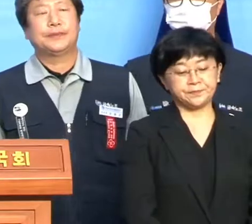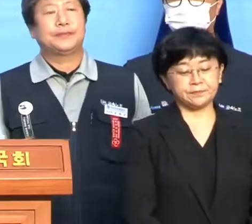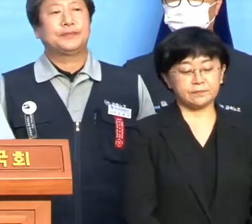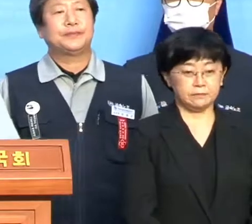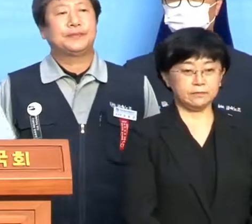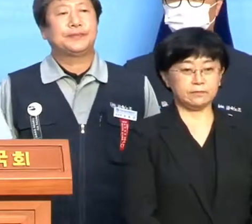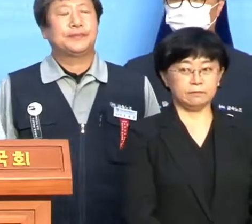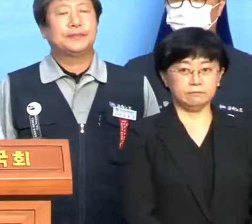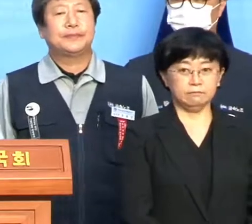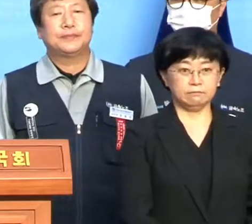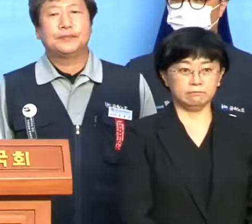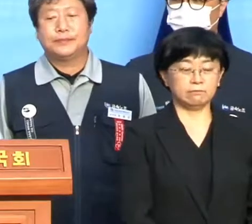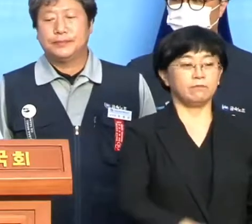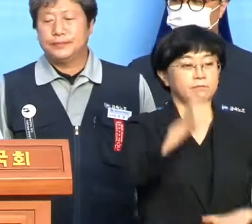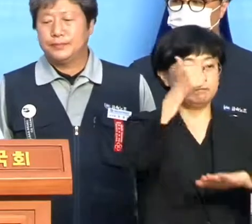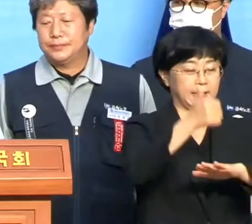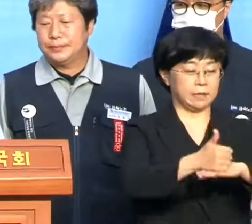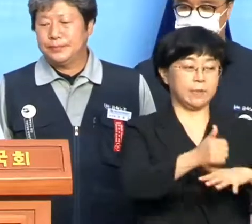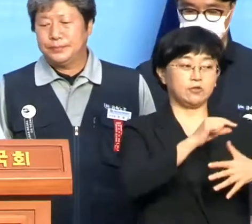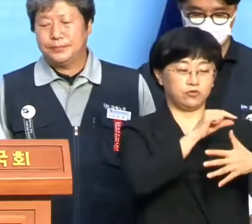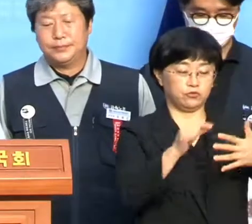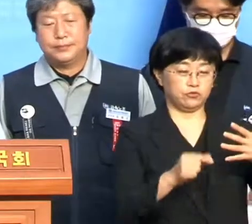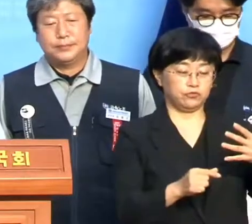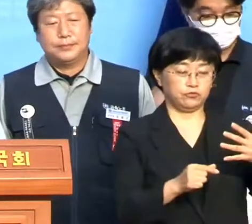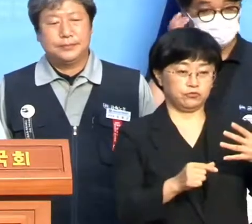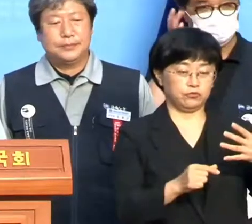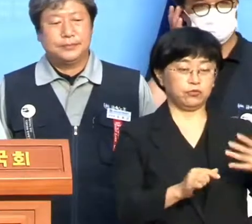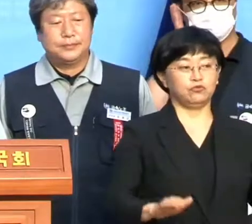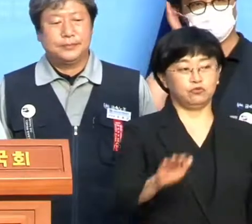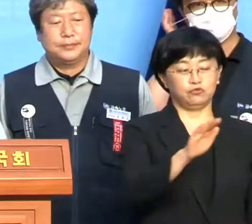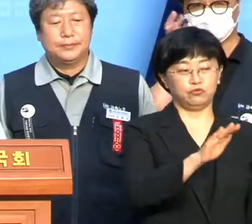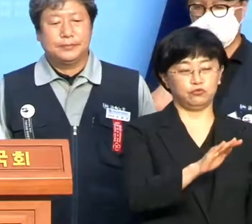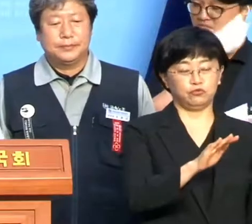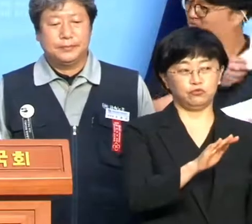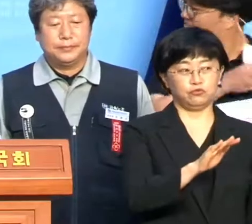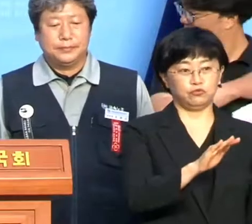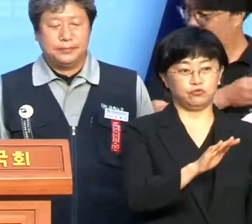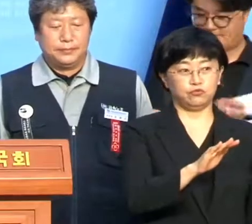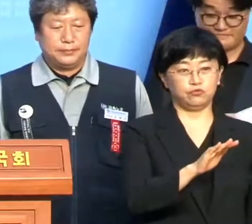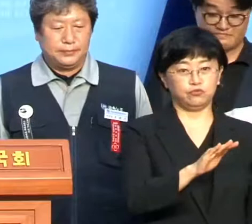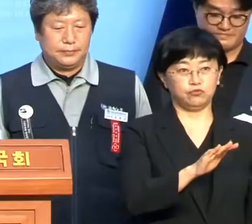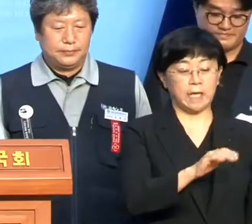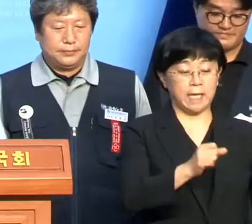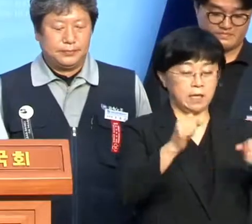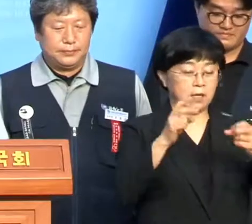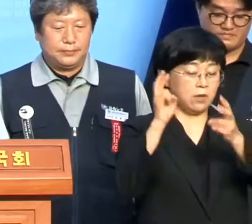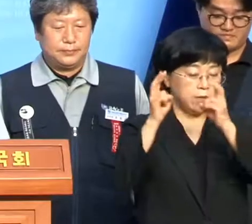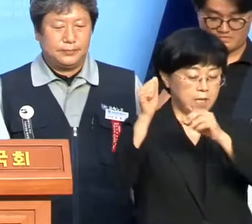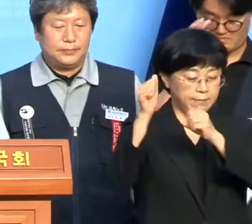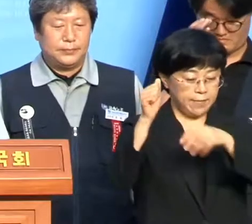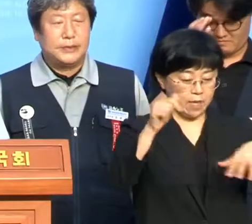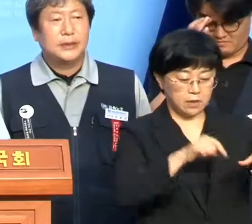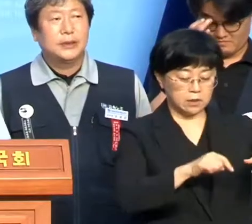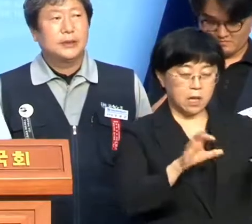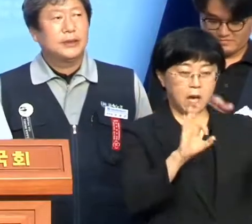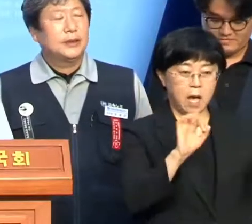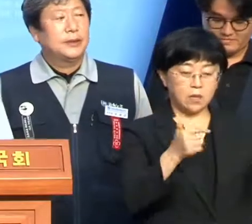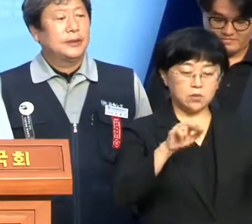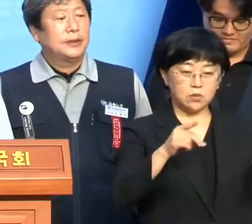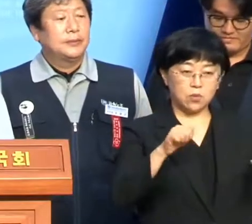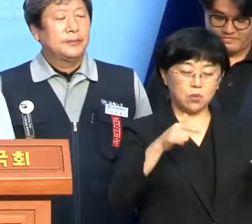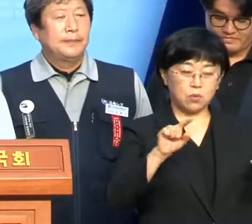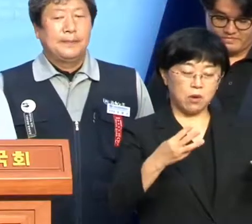네 그러면 마지막 순서로 어 우리조 사내하청 체 안 정보를 조직부장 님께서